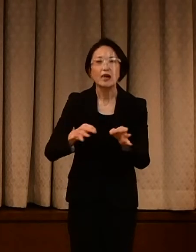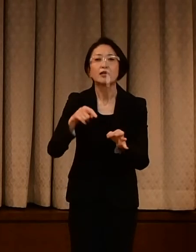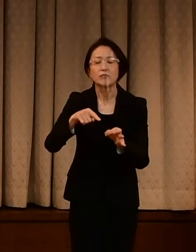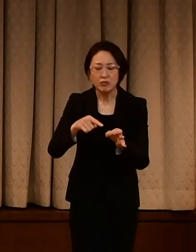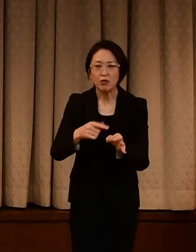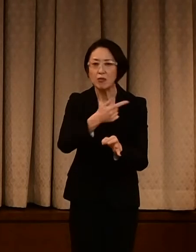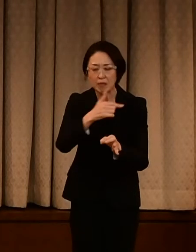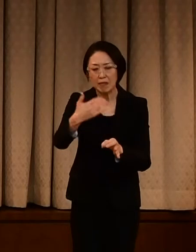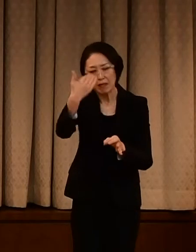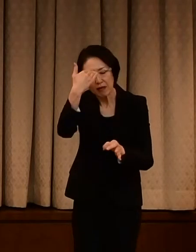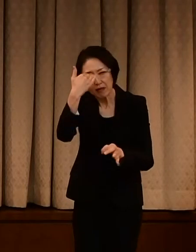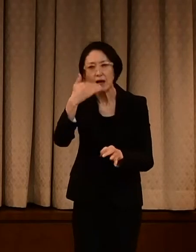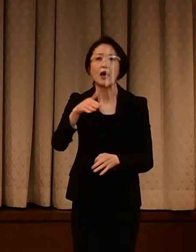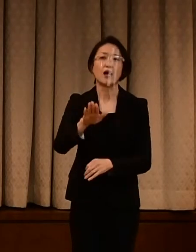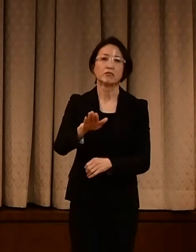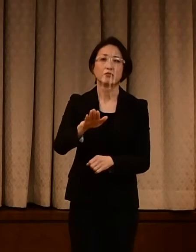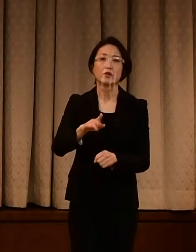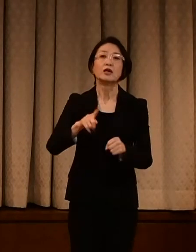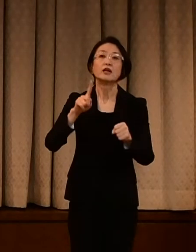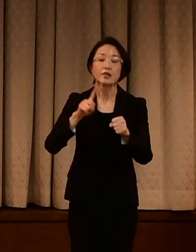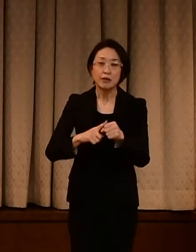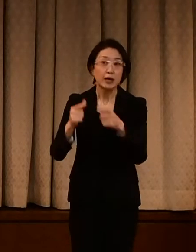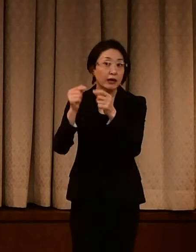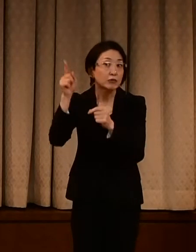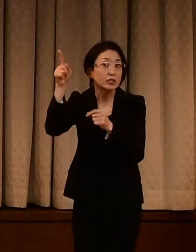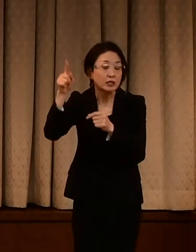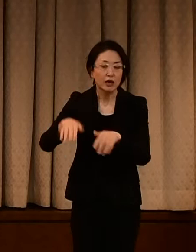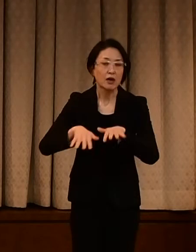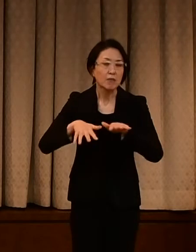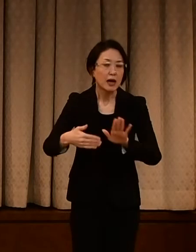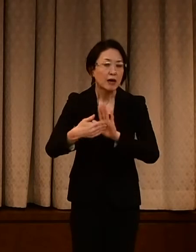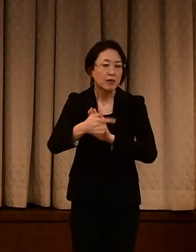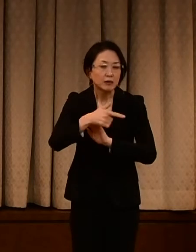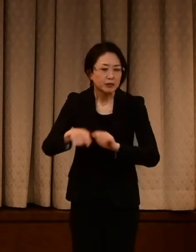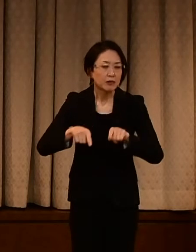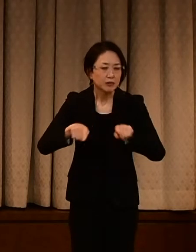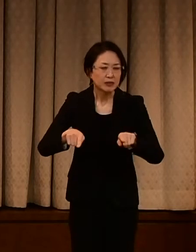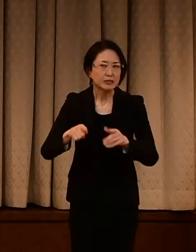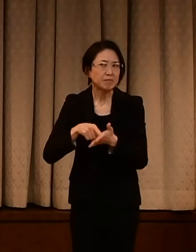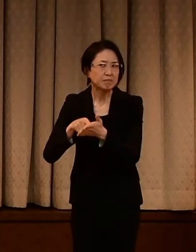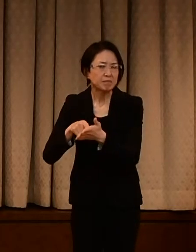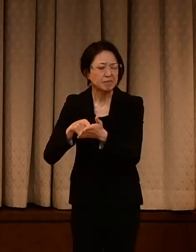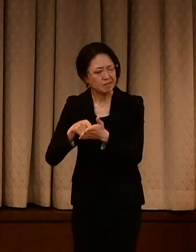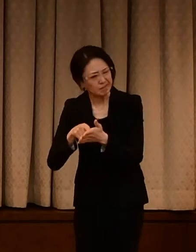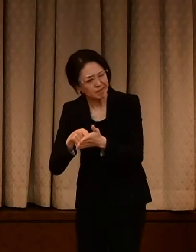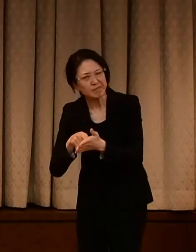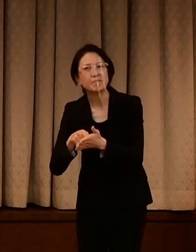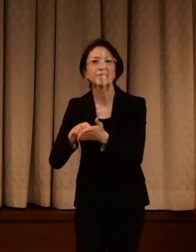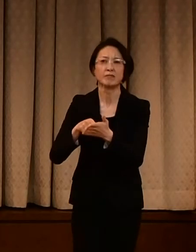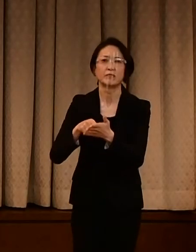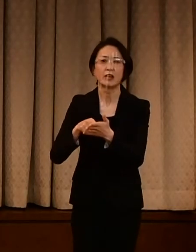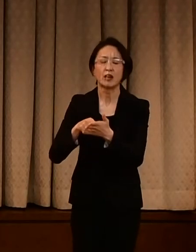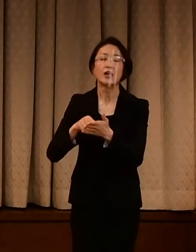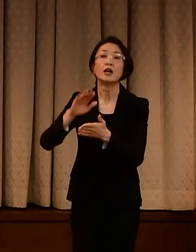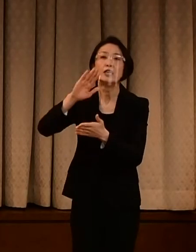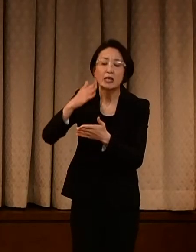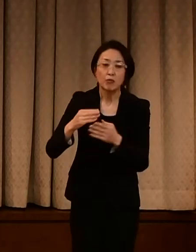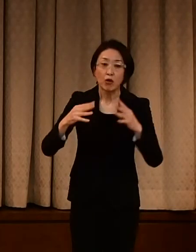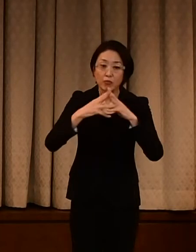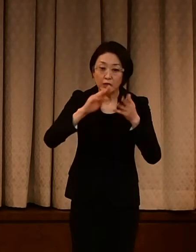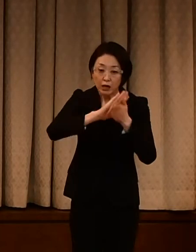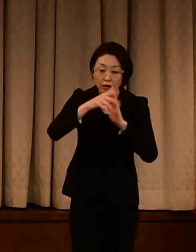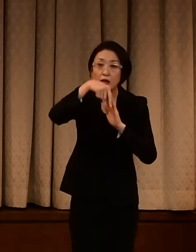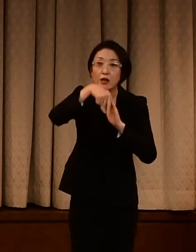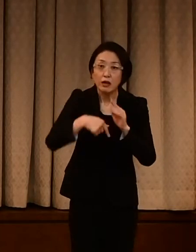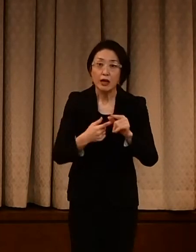措置、こういったようなものを国に求めることをできるだけ控えたいと考えておりますが、これ以上感染が広がり